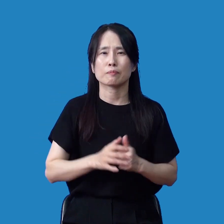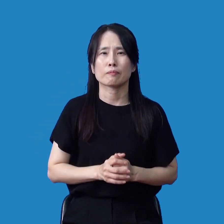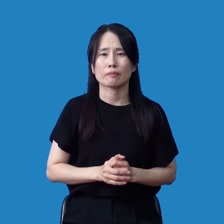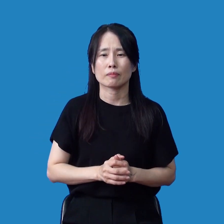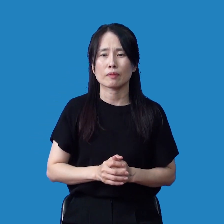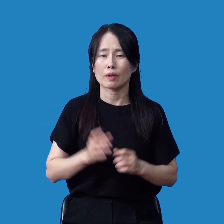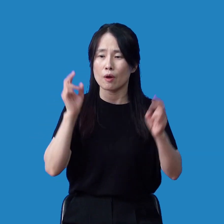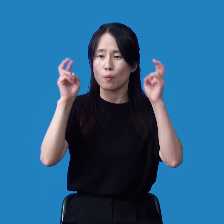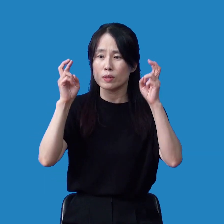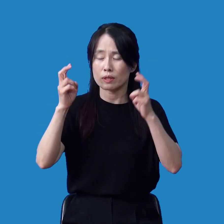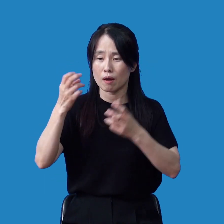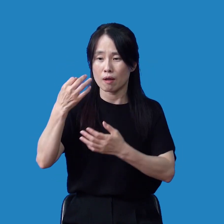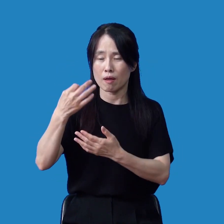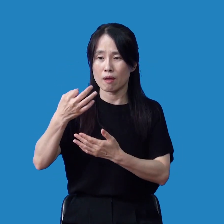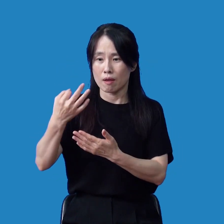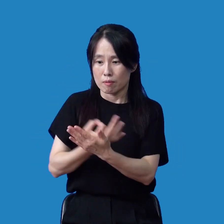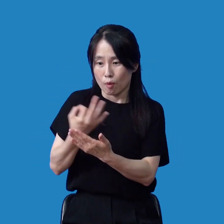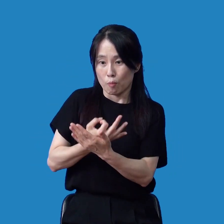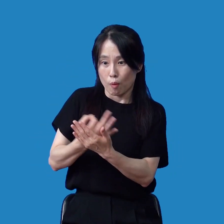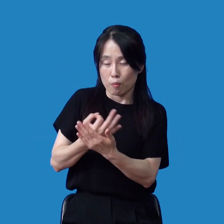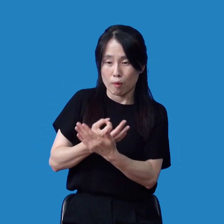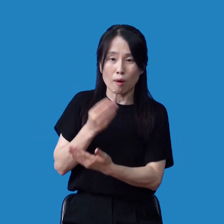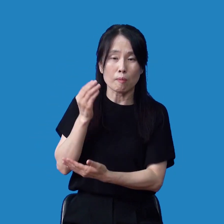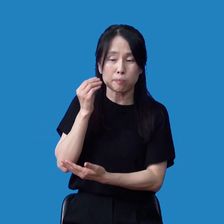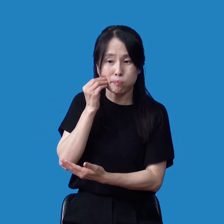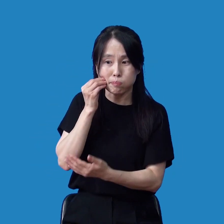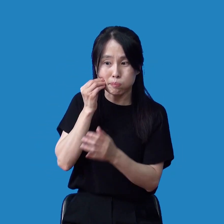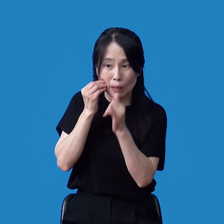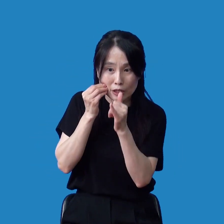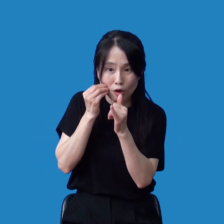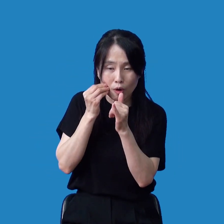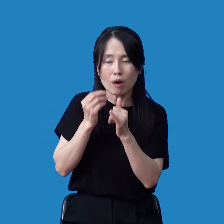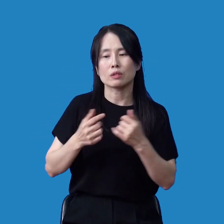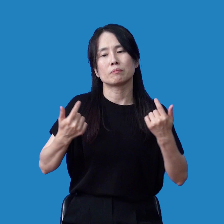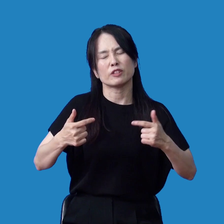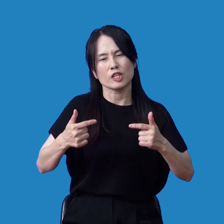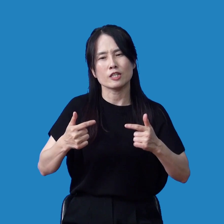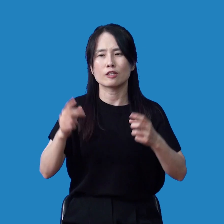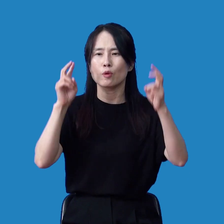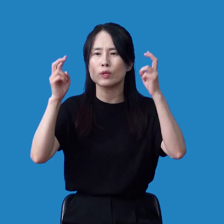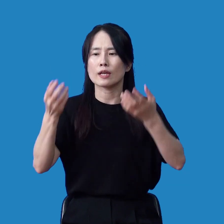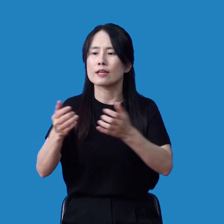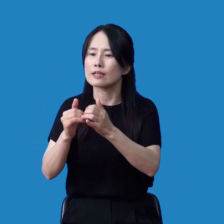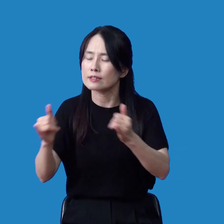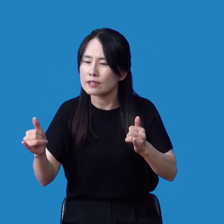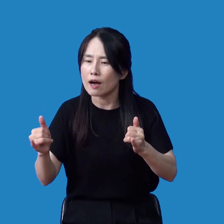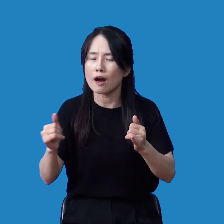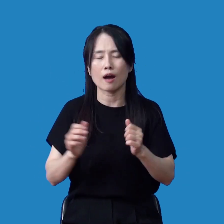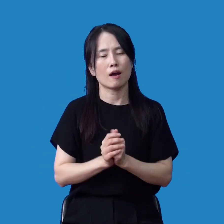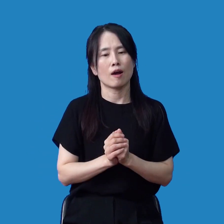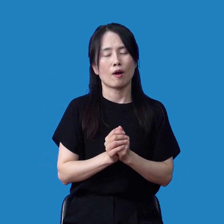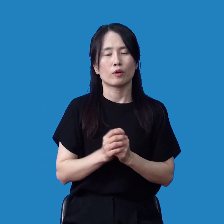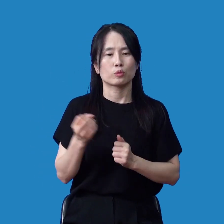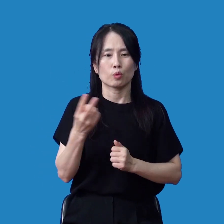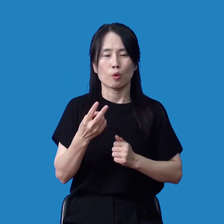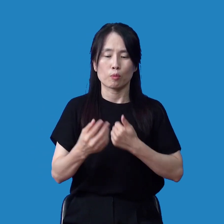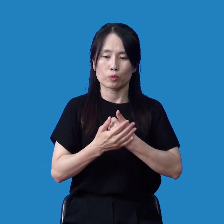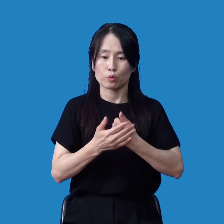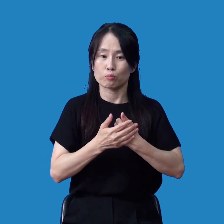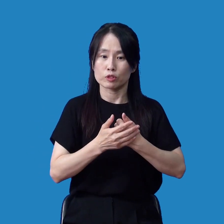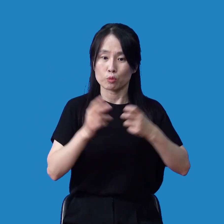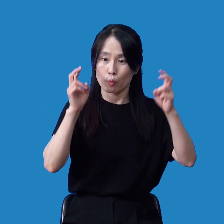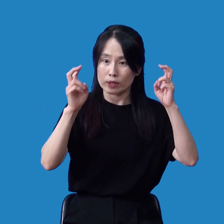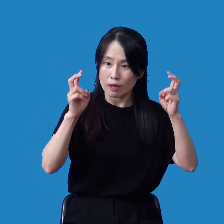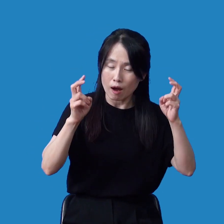기업에 이익이 생길 때마다 그걸 늘 자기 직원들하고 고객들, 주주들, 협력업체들,